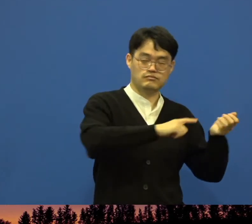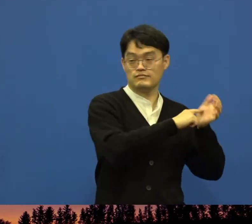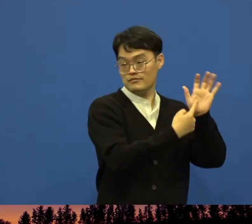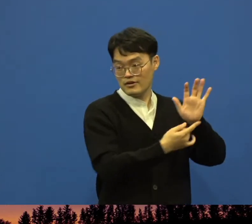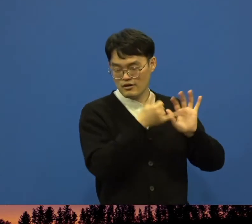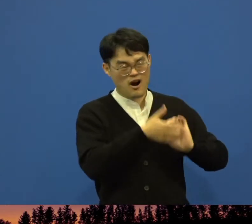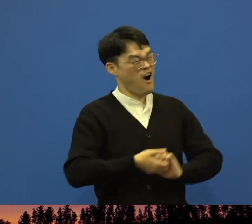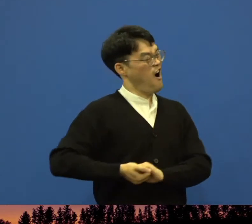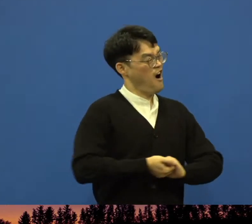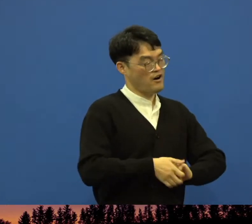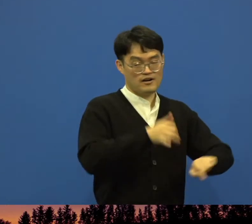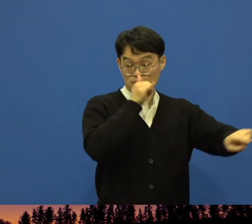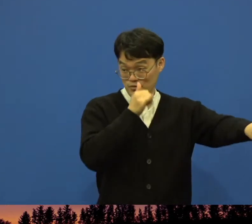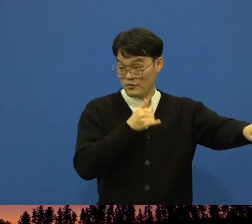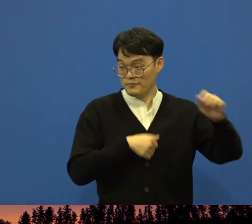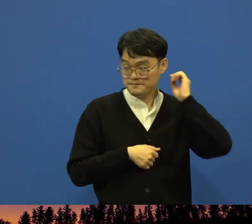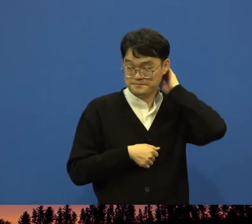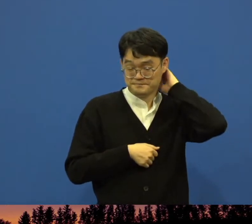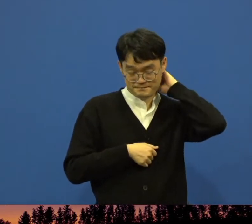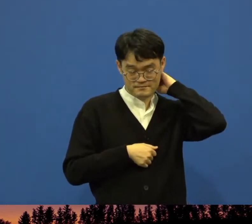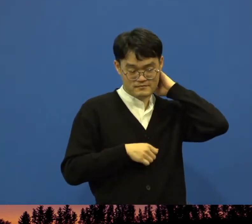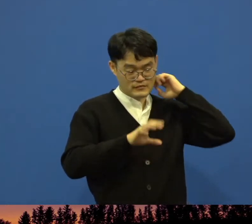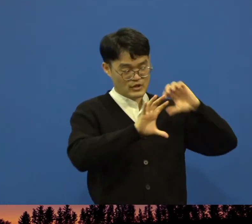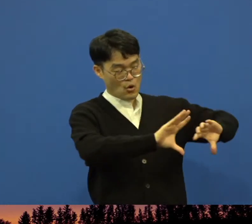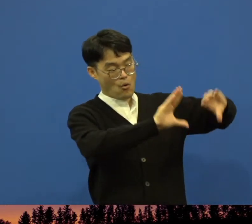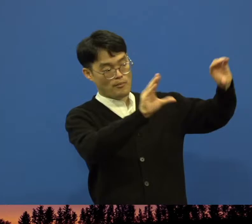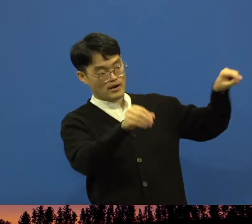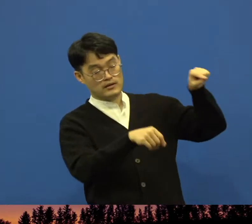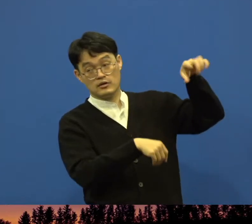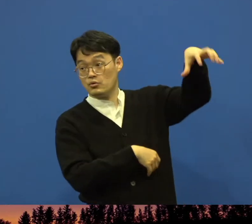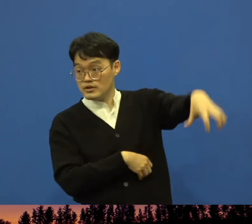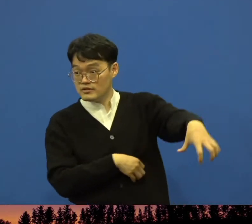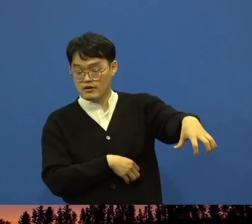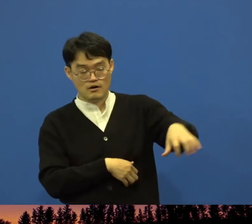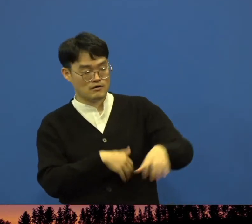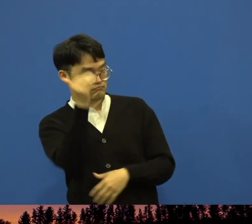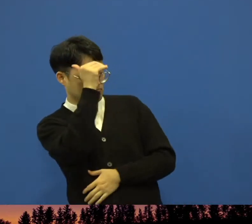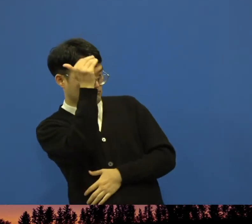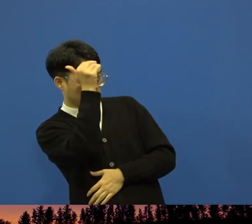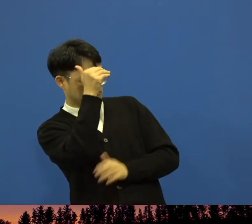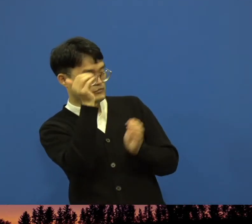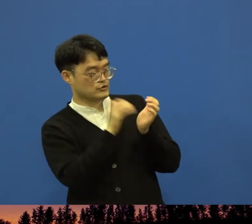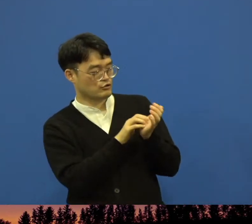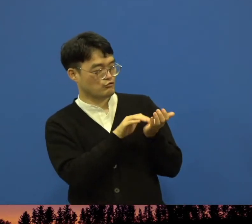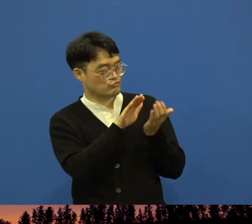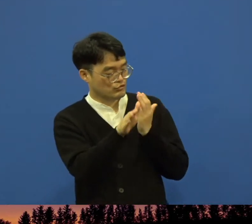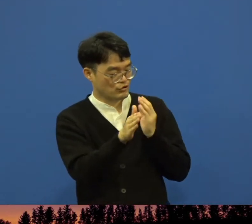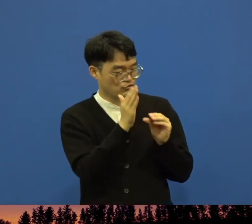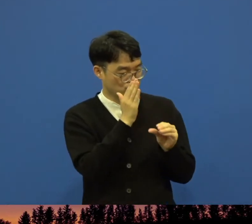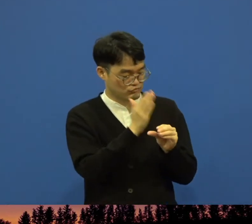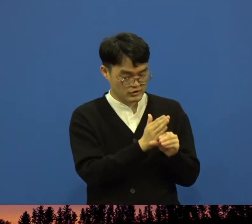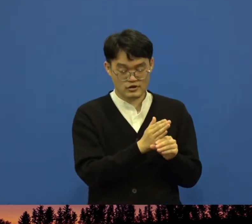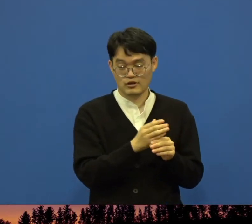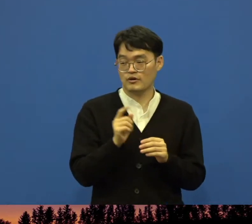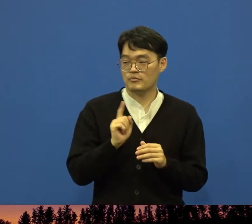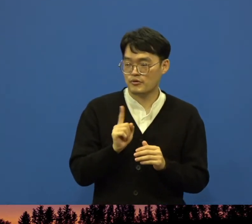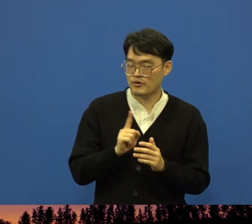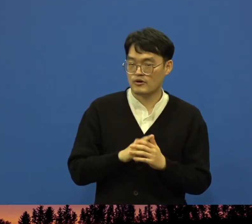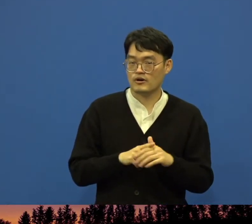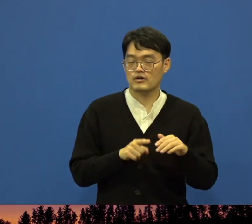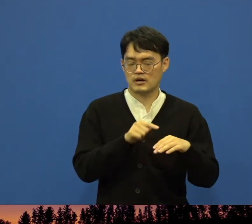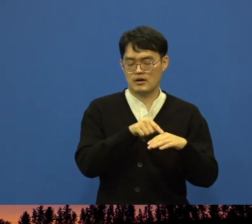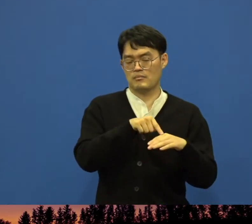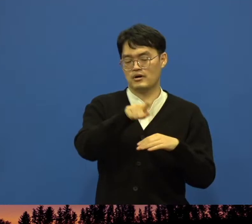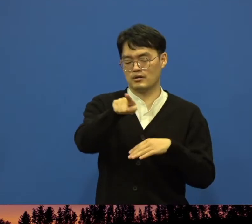그 오페라 하우스에서 오페라를 보고 나오면 인터미션 시간에 딱 나오면요, 그 바깥에